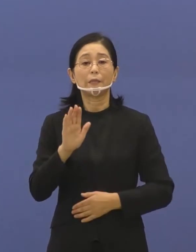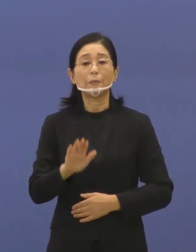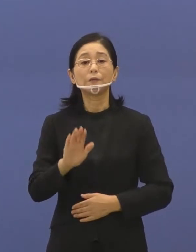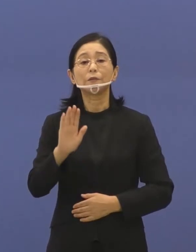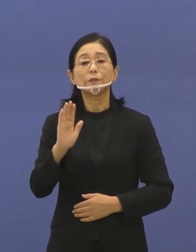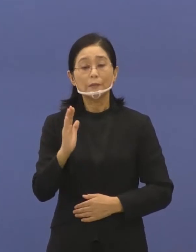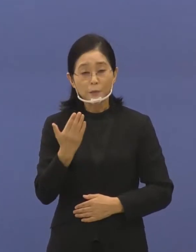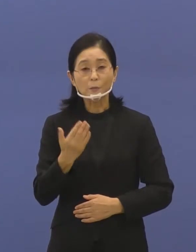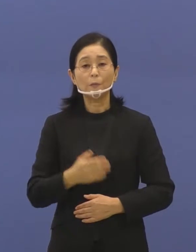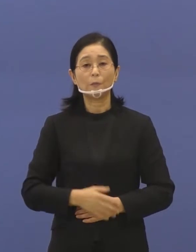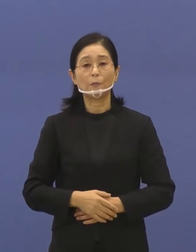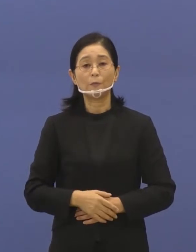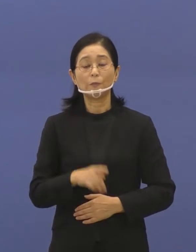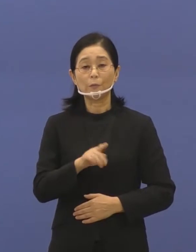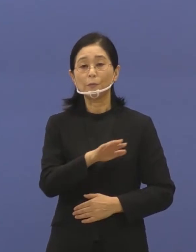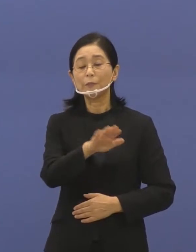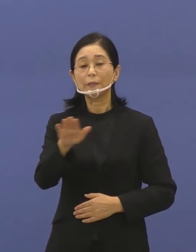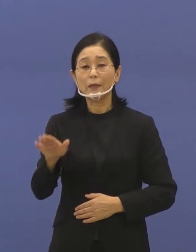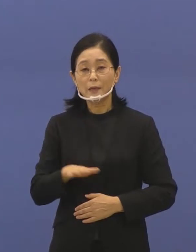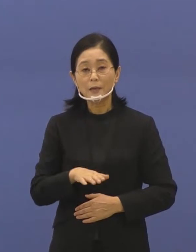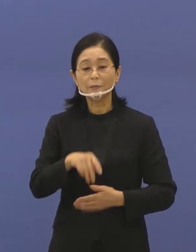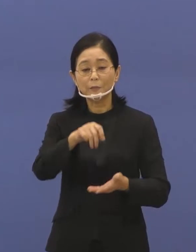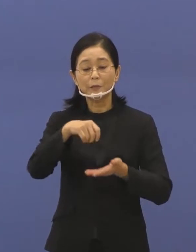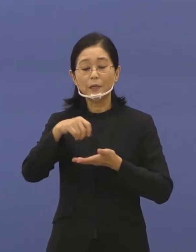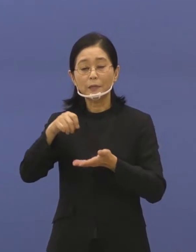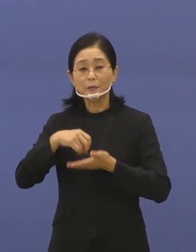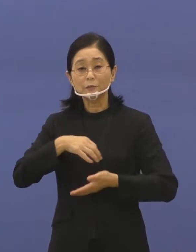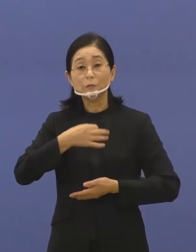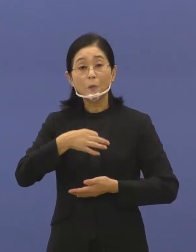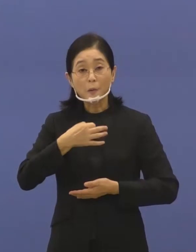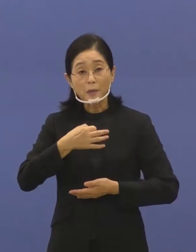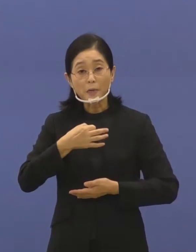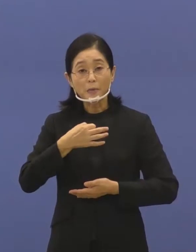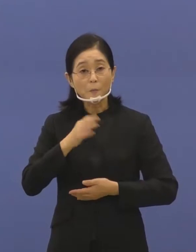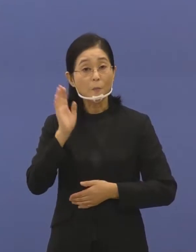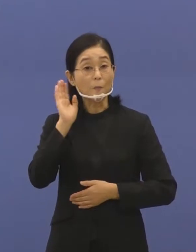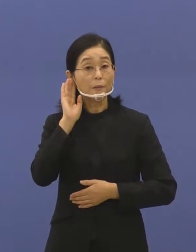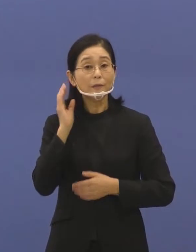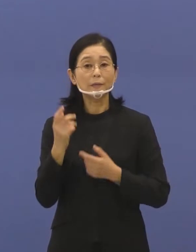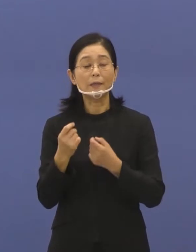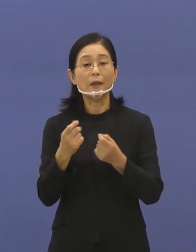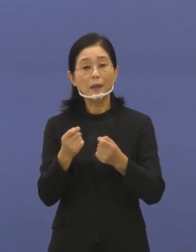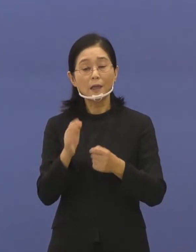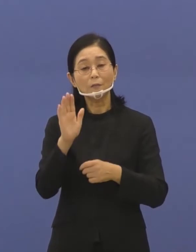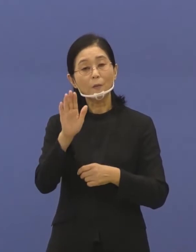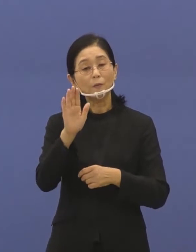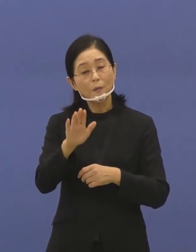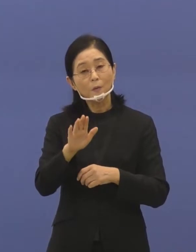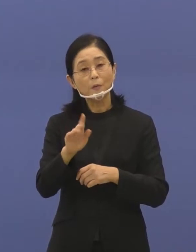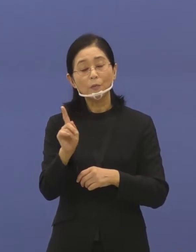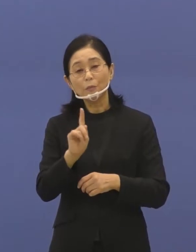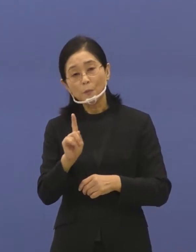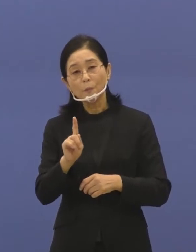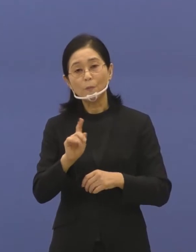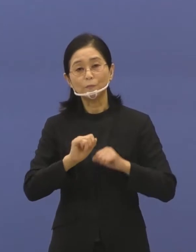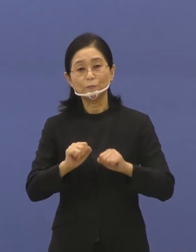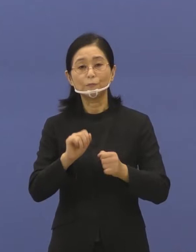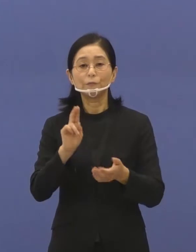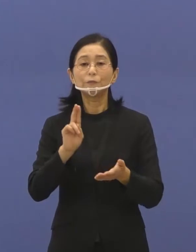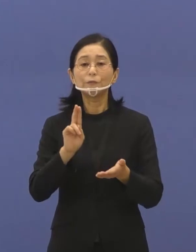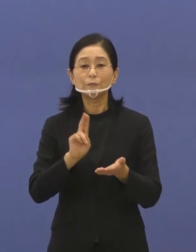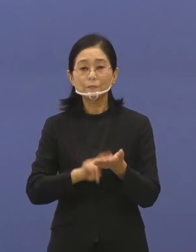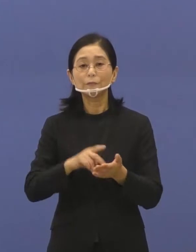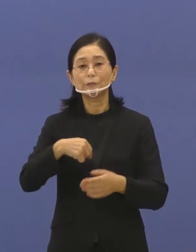そういった声、いただきながら、今後検討していくことになるのかなというところです。